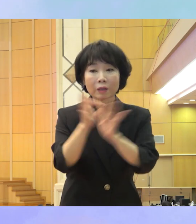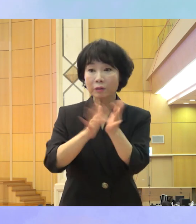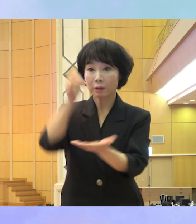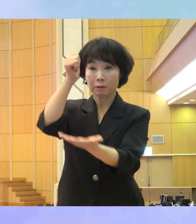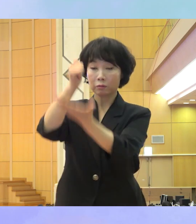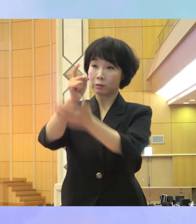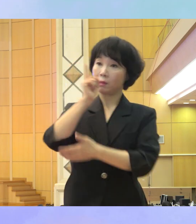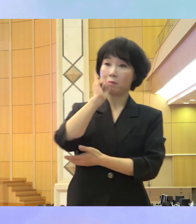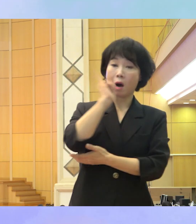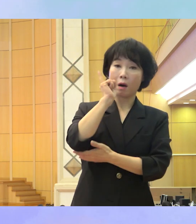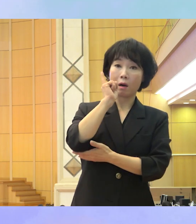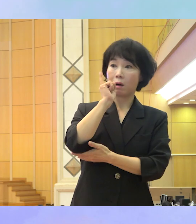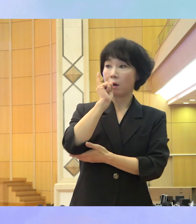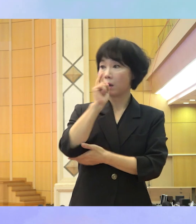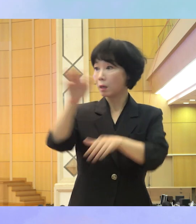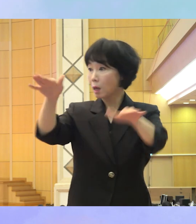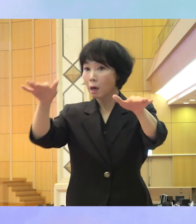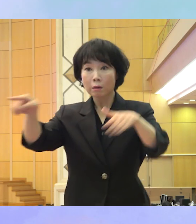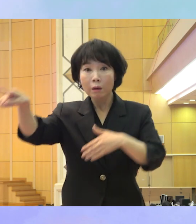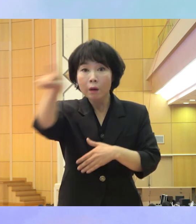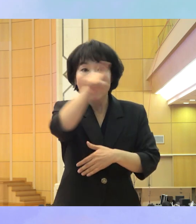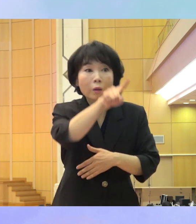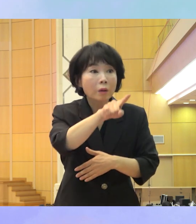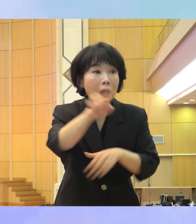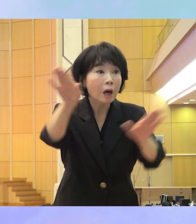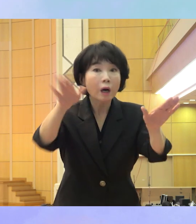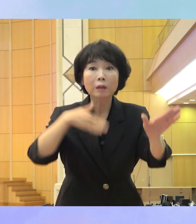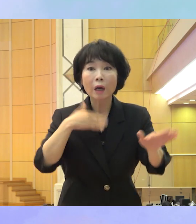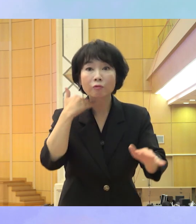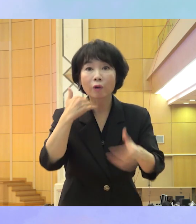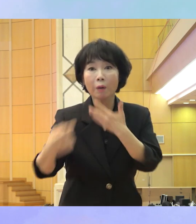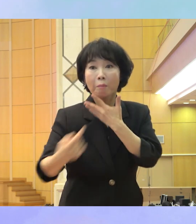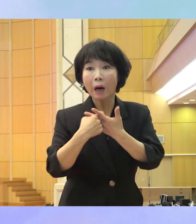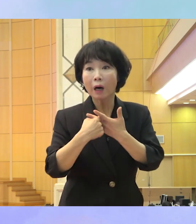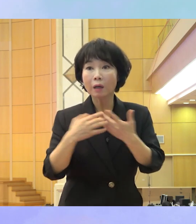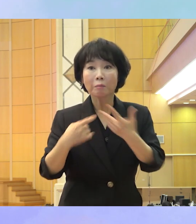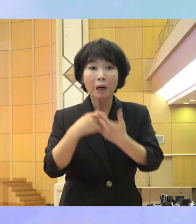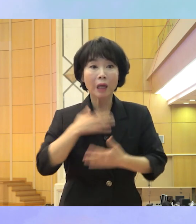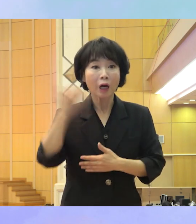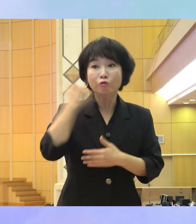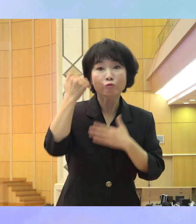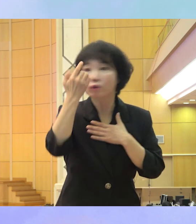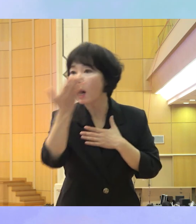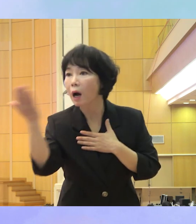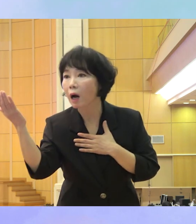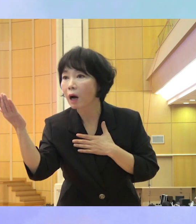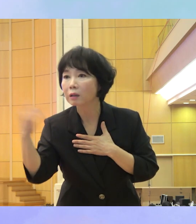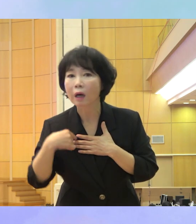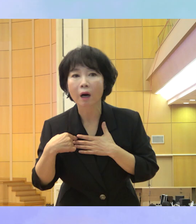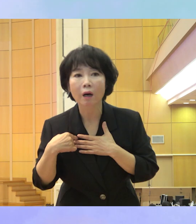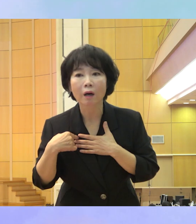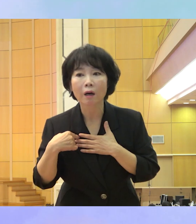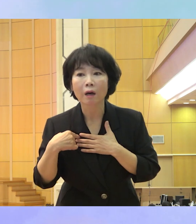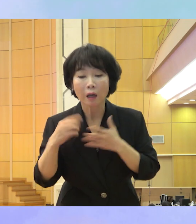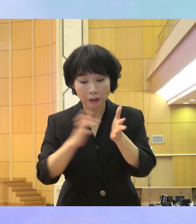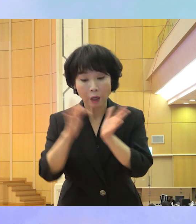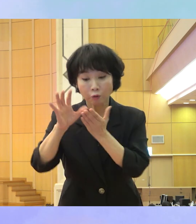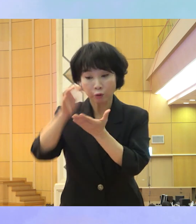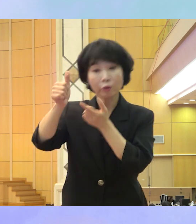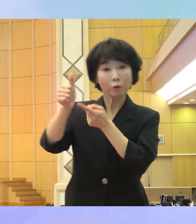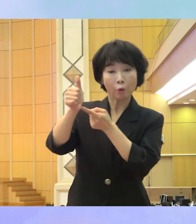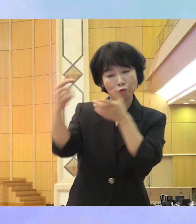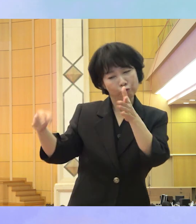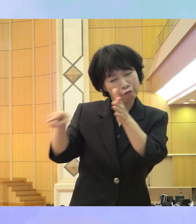말하기를 너희는 나를 누구로 아느냐. 예수님을 믿는 사람들, 예수